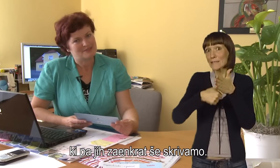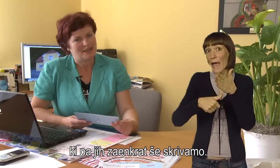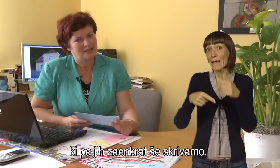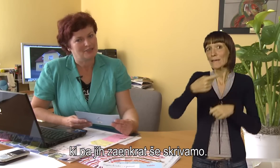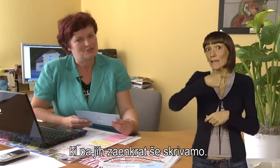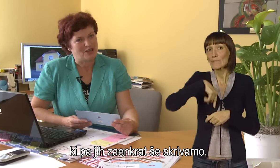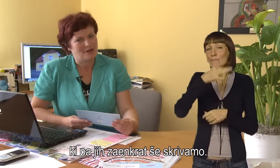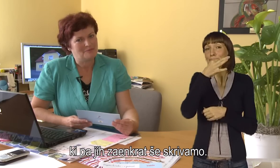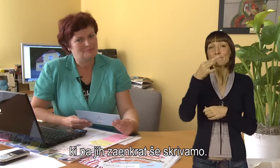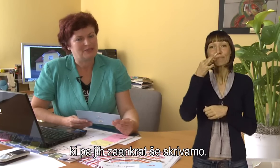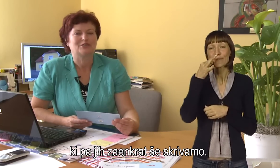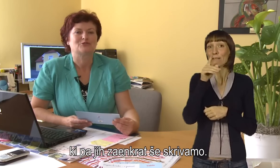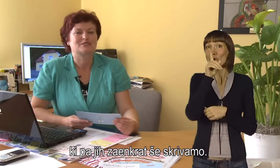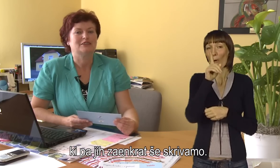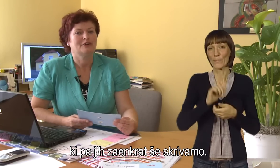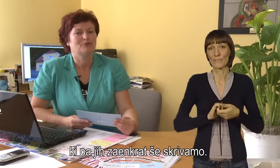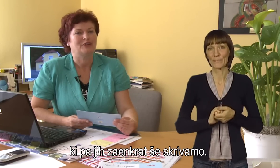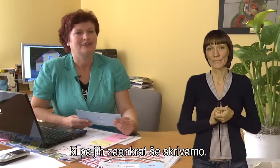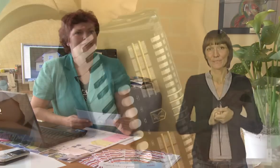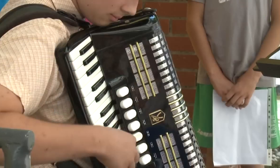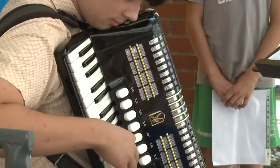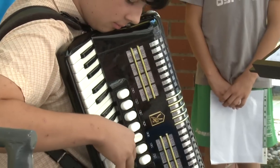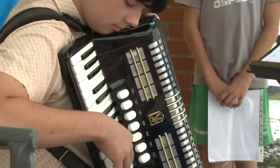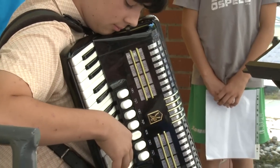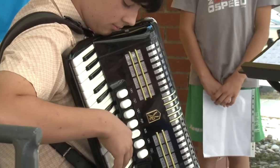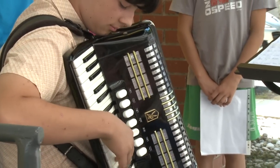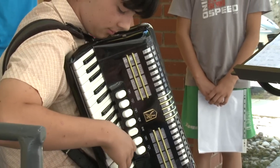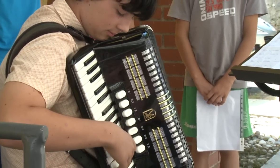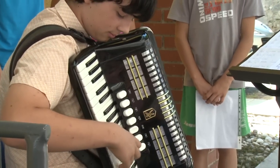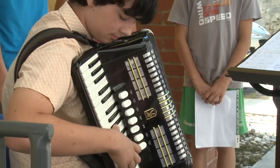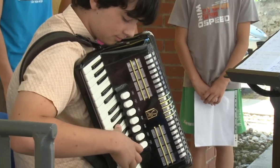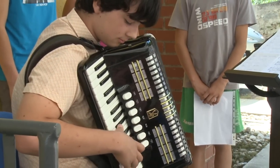ki jih pa zaenkrat še prijetno skrivamo.